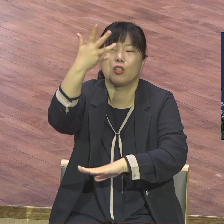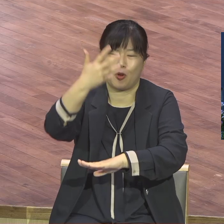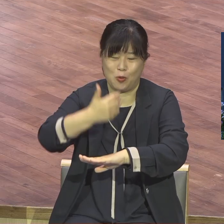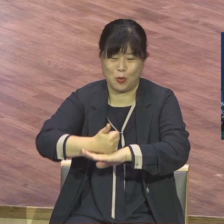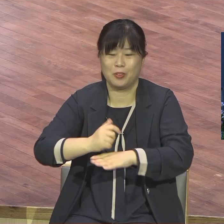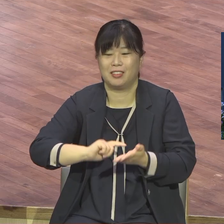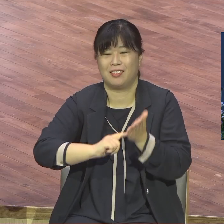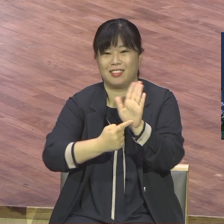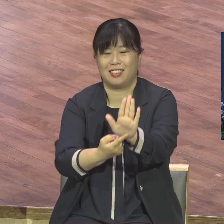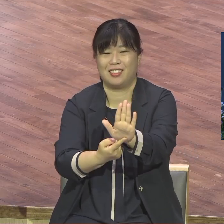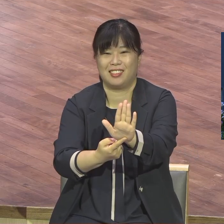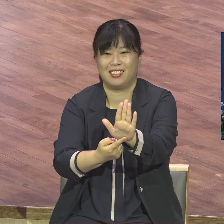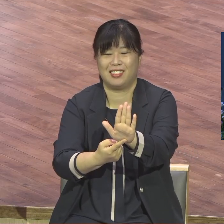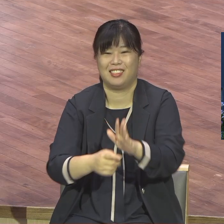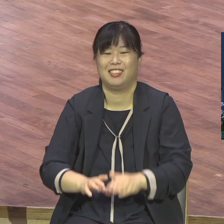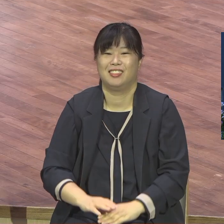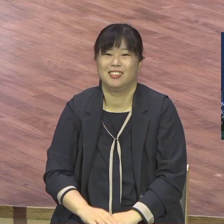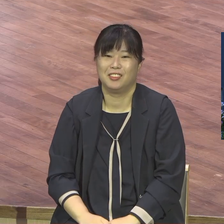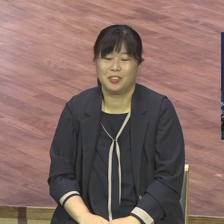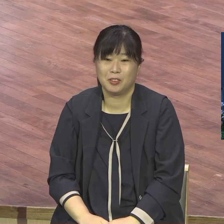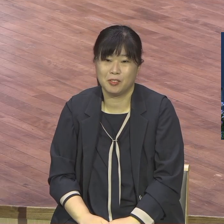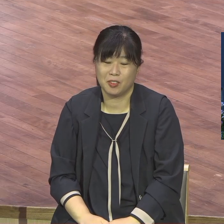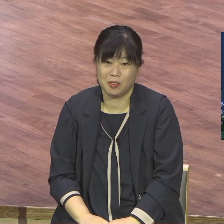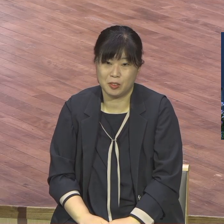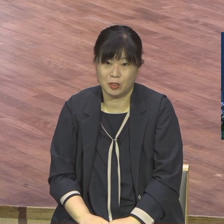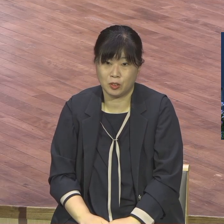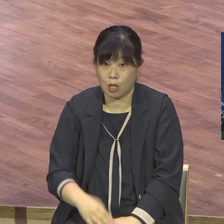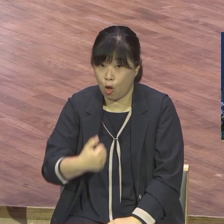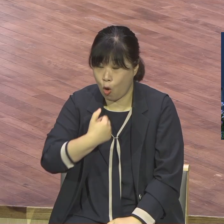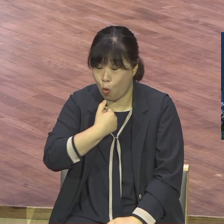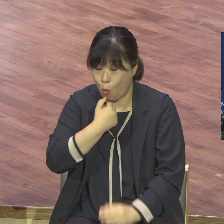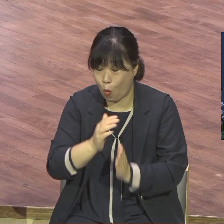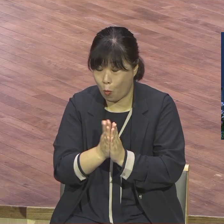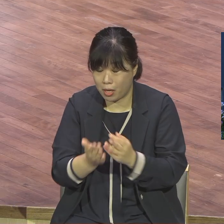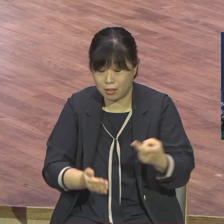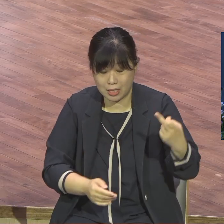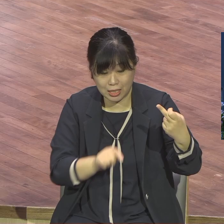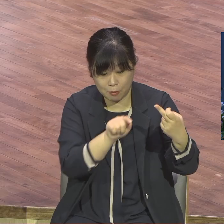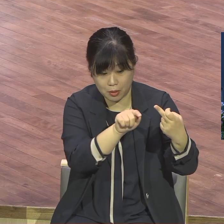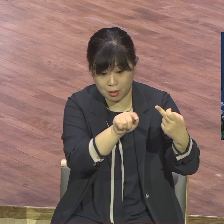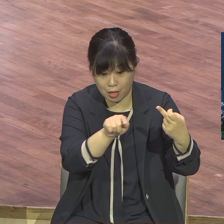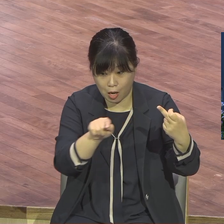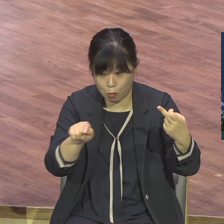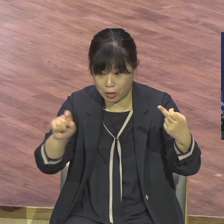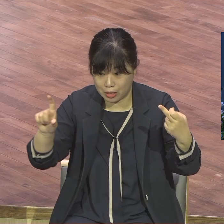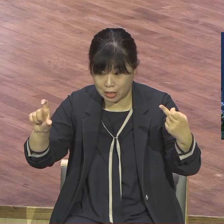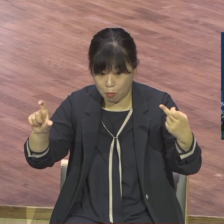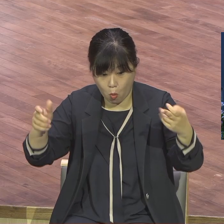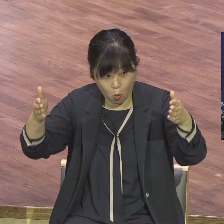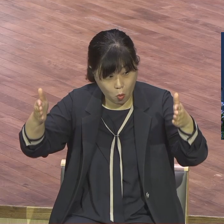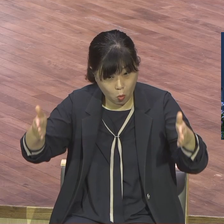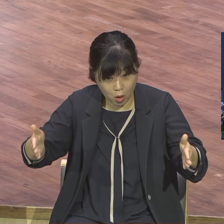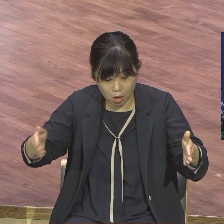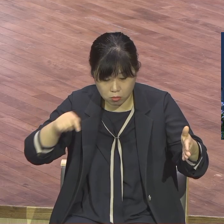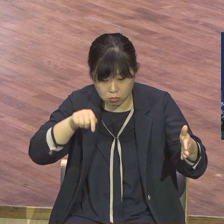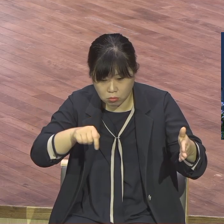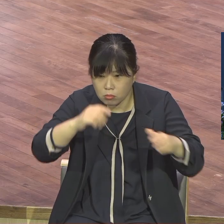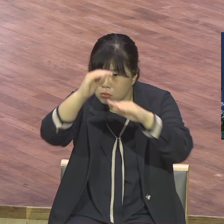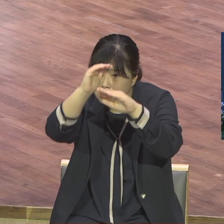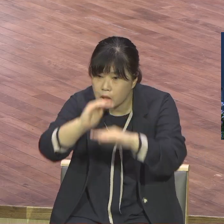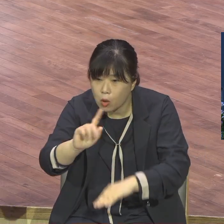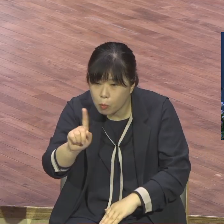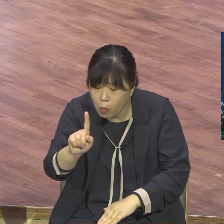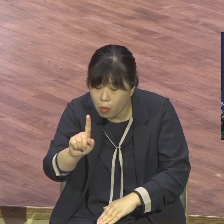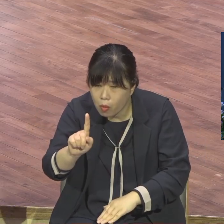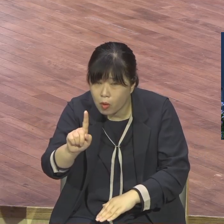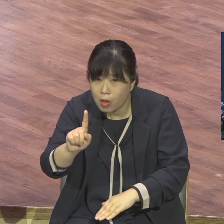이 사도 바울이 로마서 12장 이후에 계속해서 우리에게 주는 메시지는 뭐예요? 하나님의 자녀가 교회